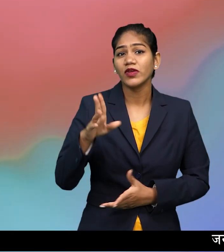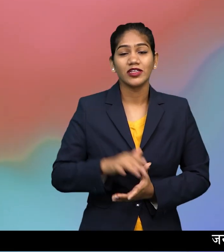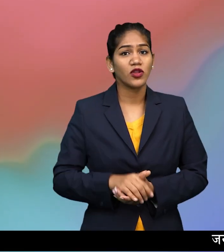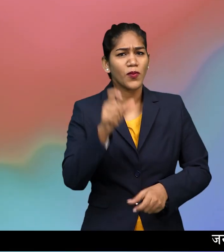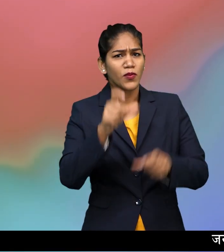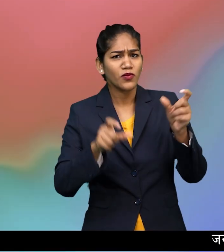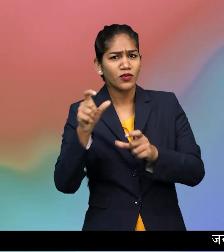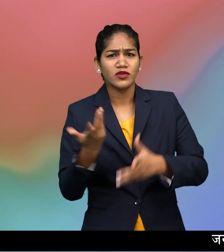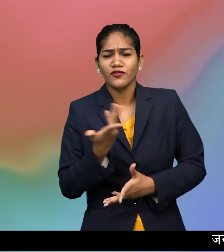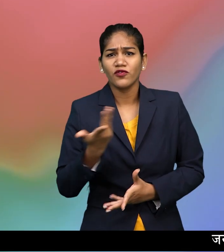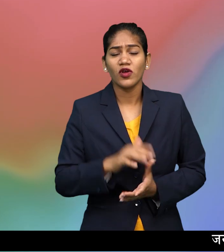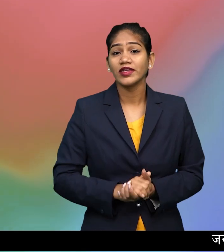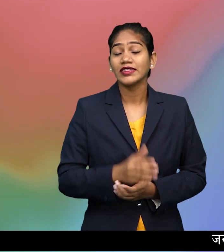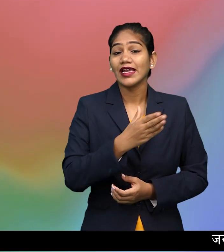जनसंख्या और जनगणना का अर्थ।